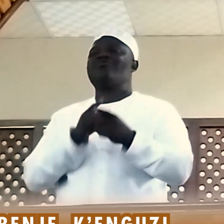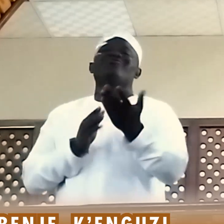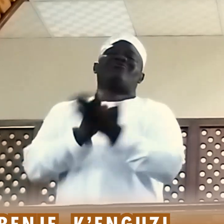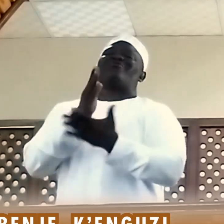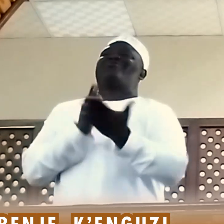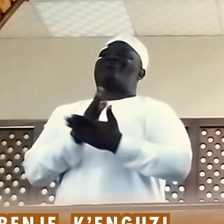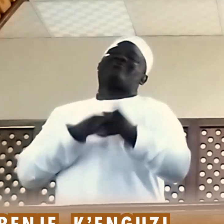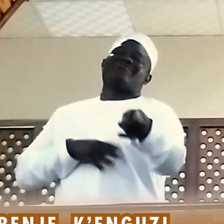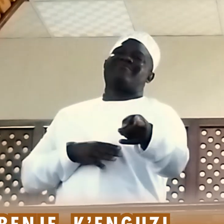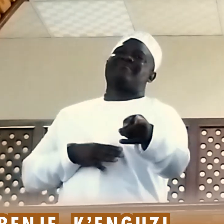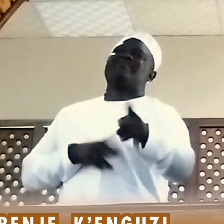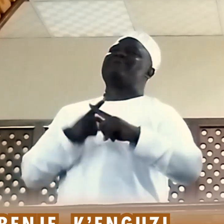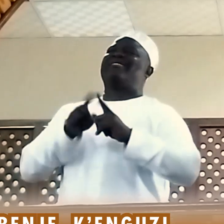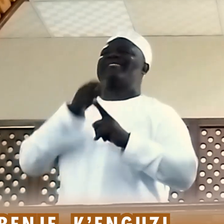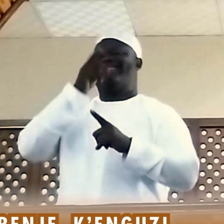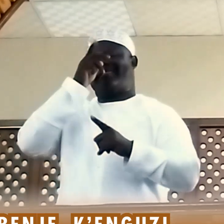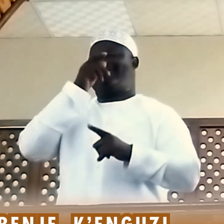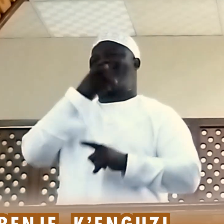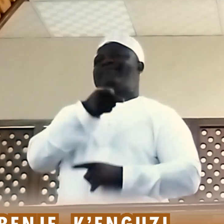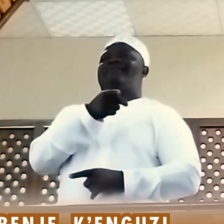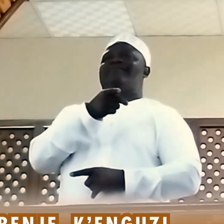batuufu. Litaakulu